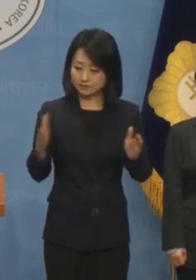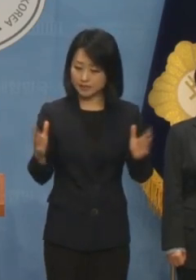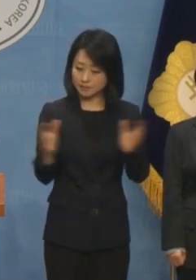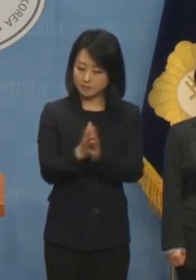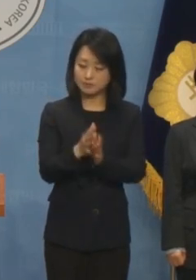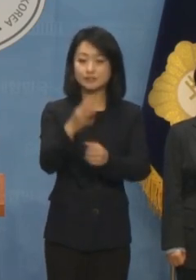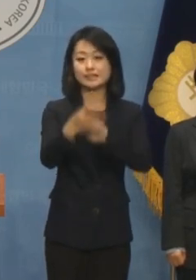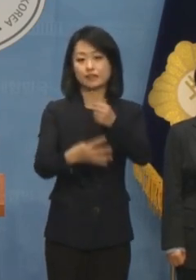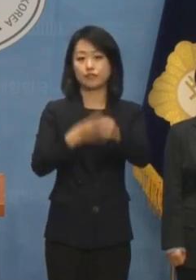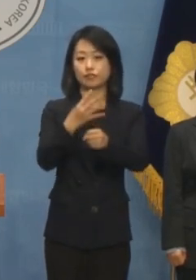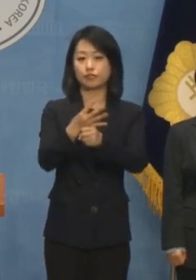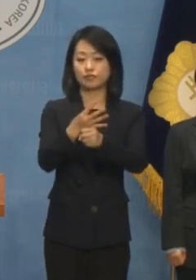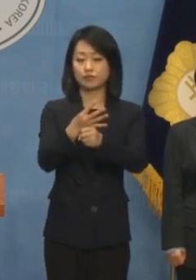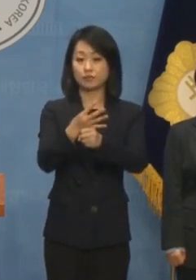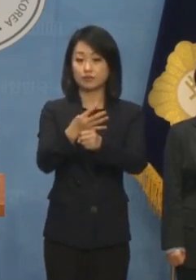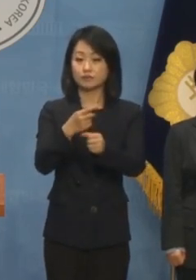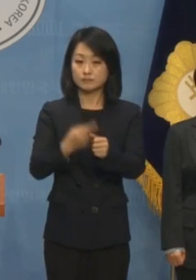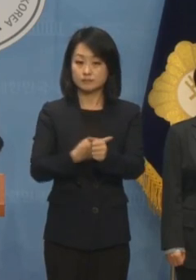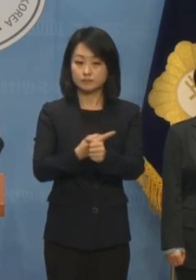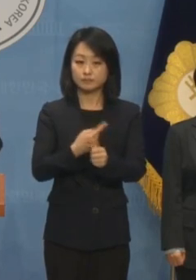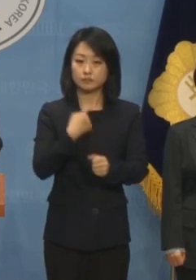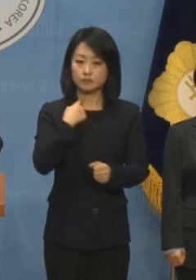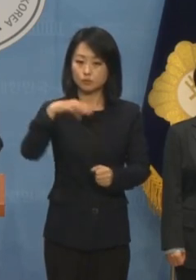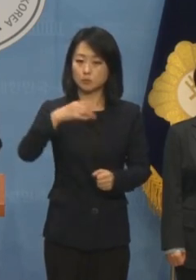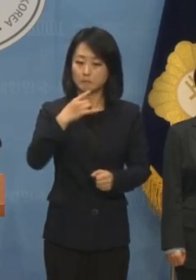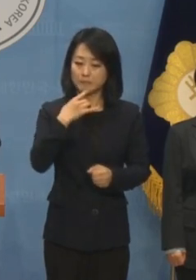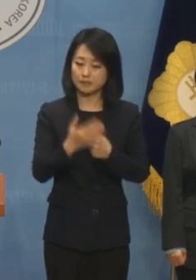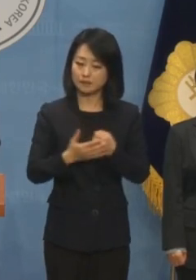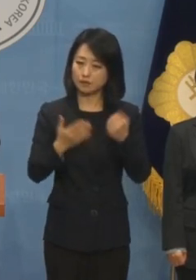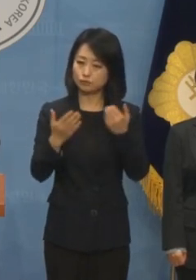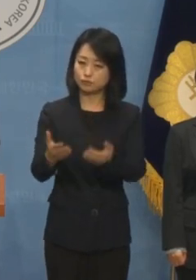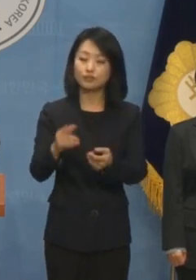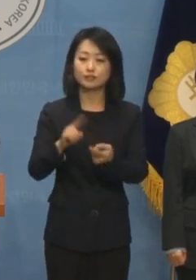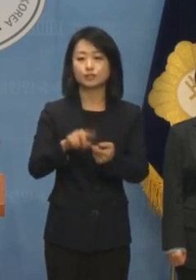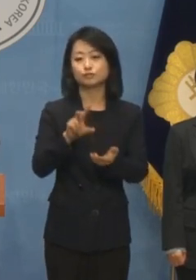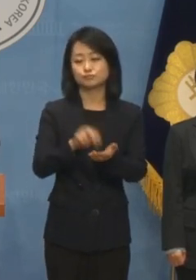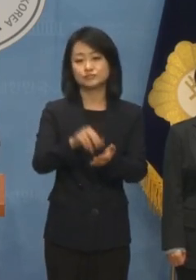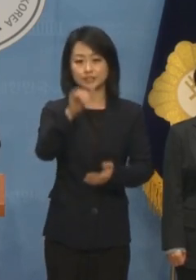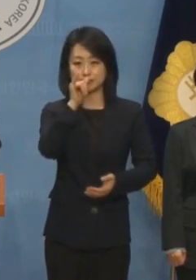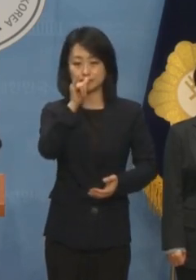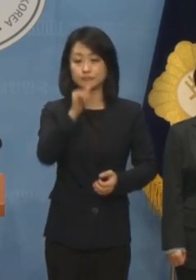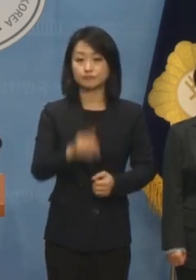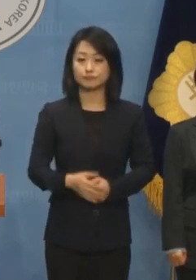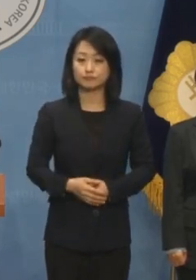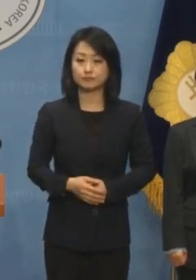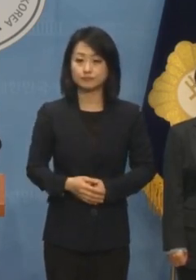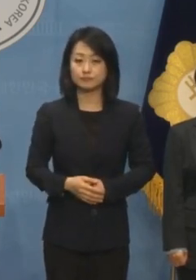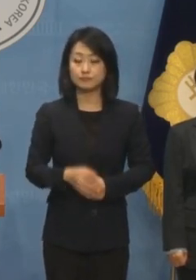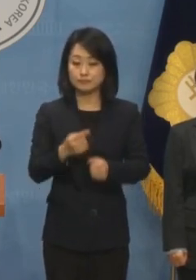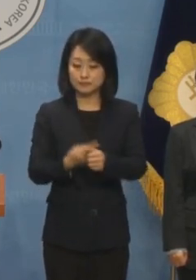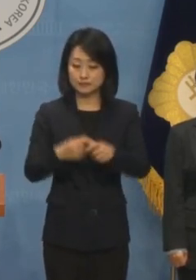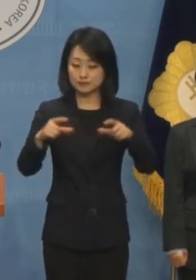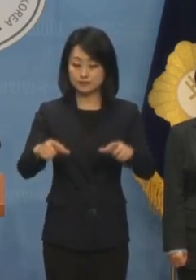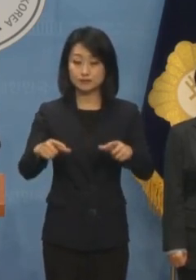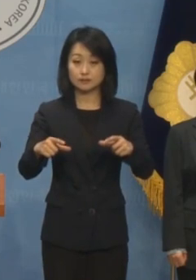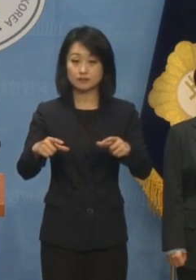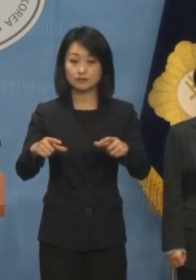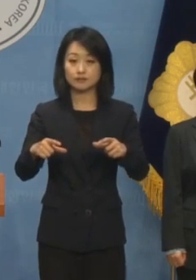한 지역을 가지고 너무 하는 것 아닌가 이런 생각이 들어서 우리